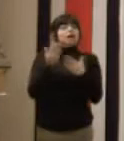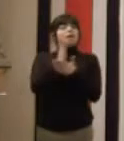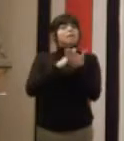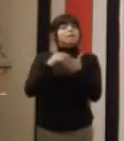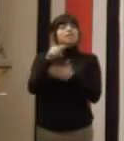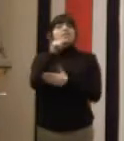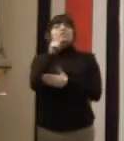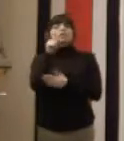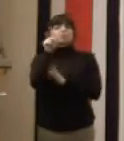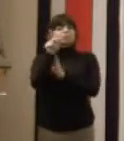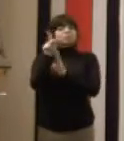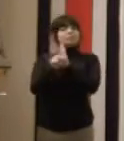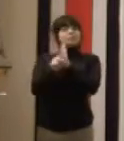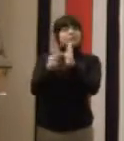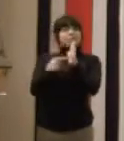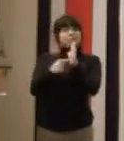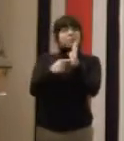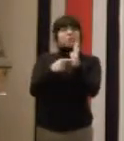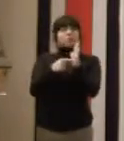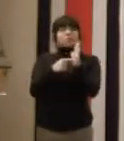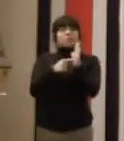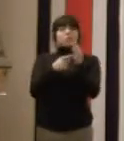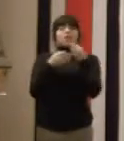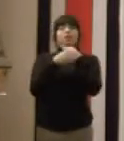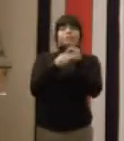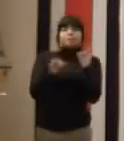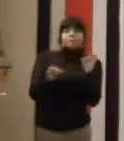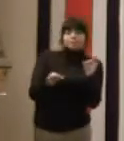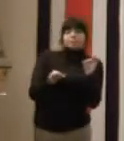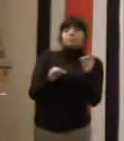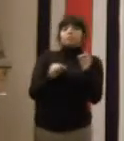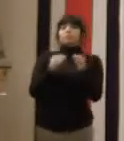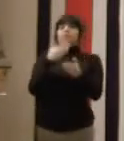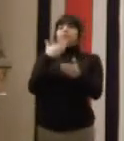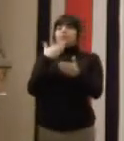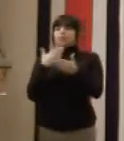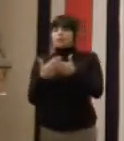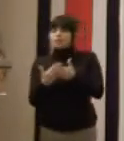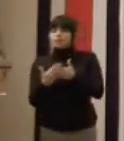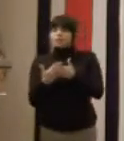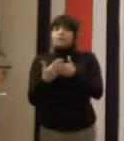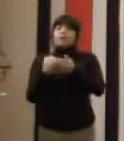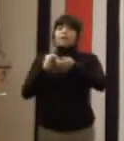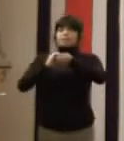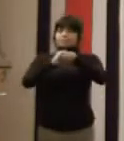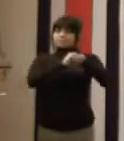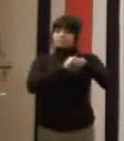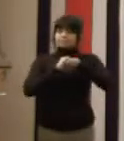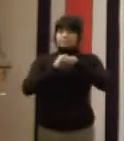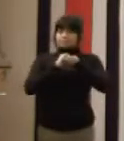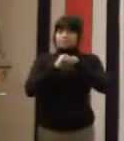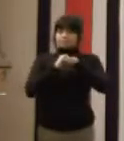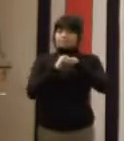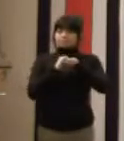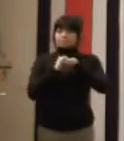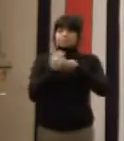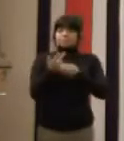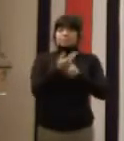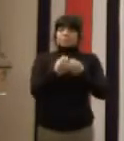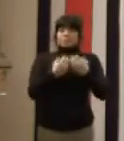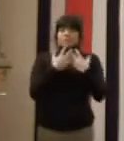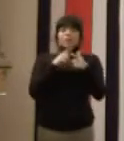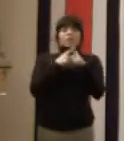un principio de gratuidad, de generosidad y de solidaridad,